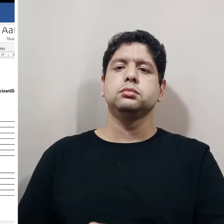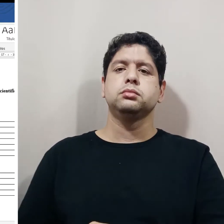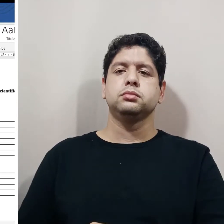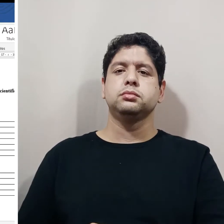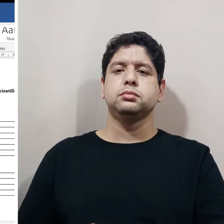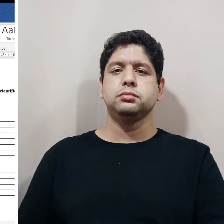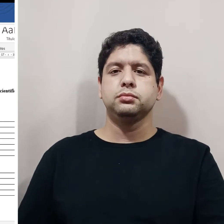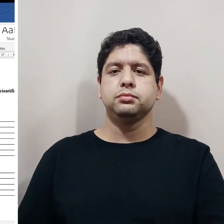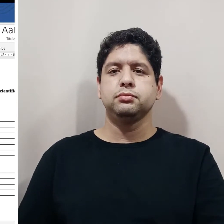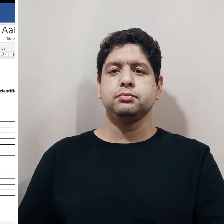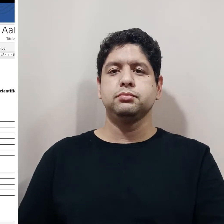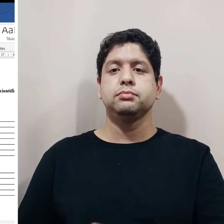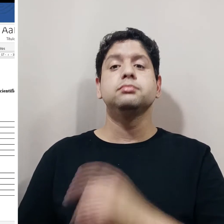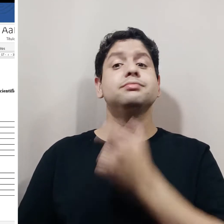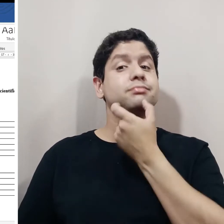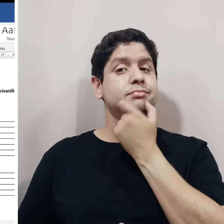como